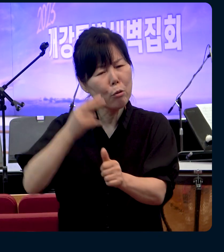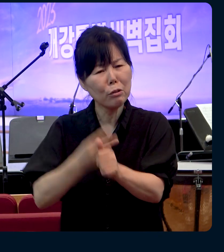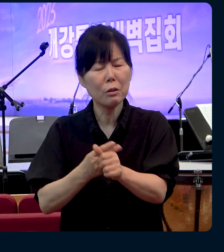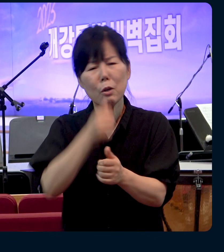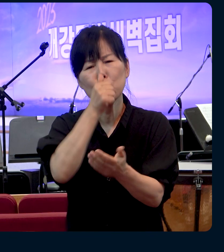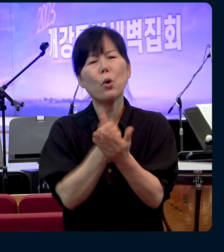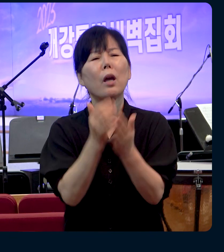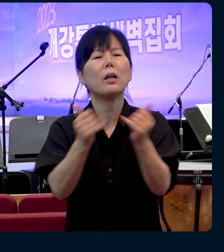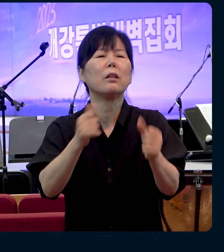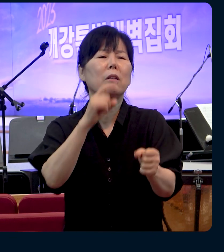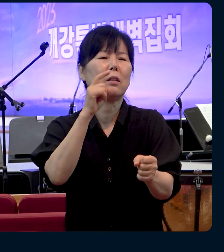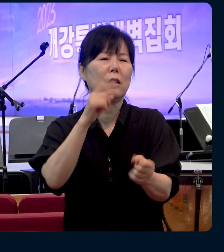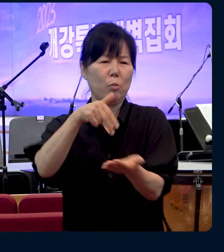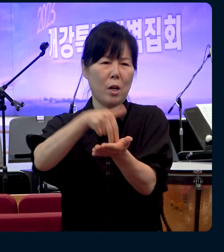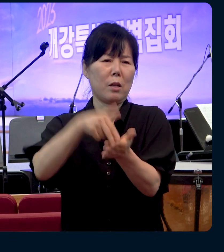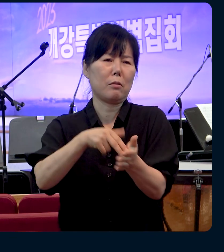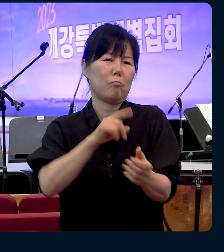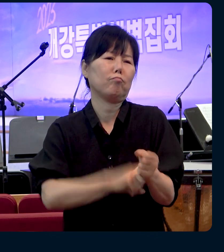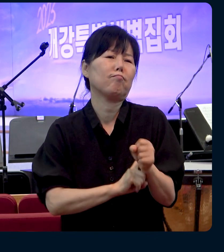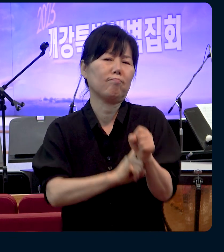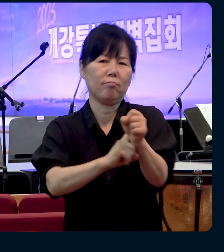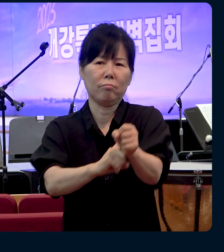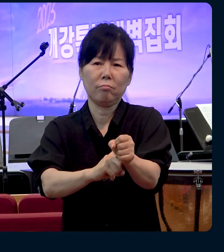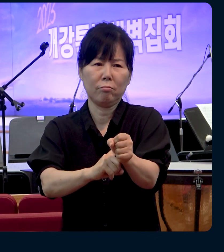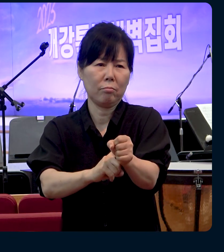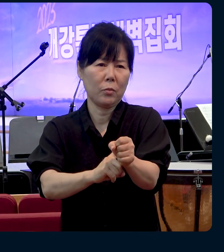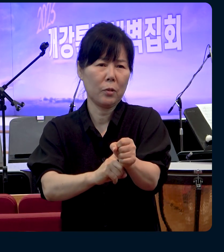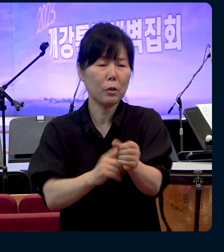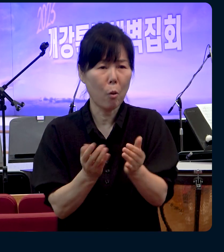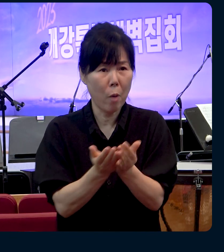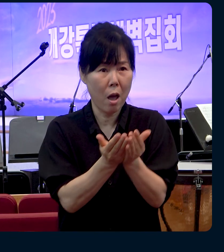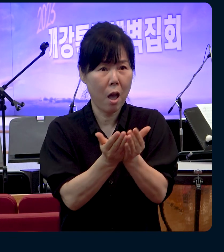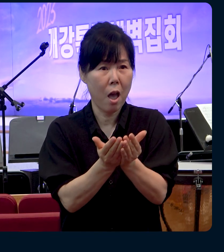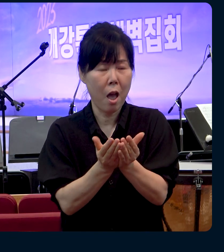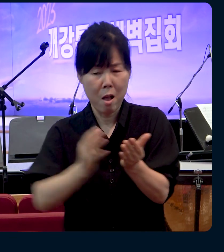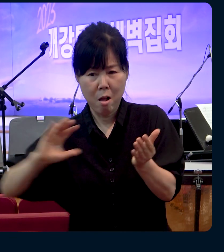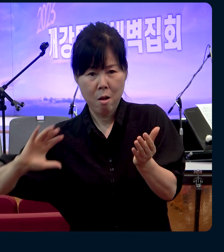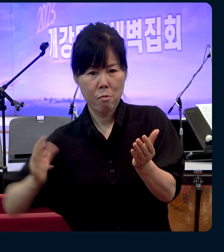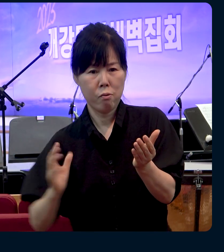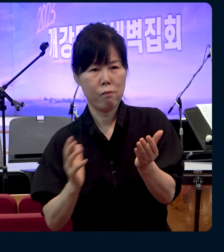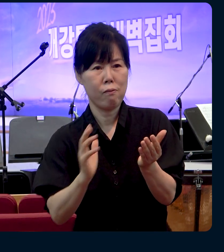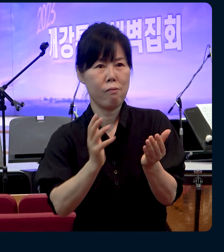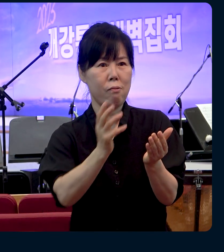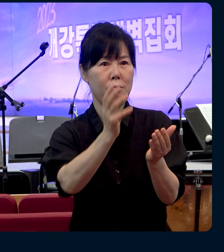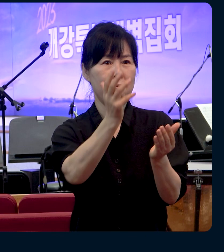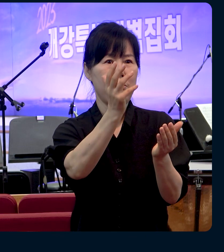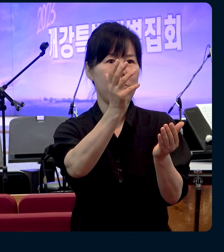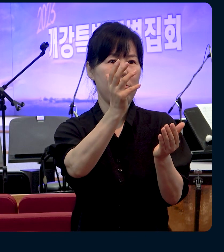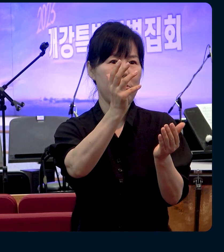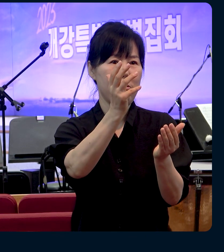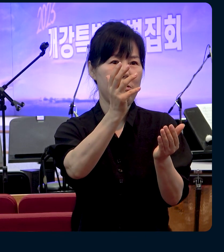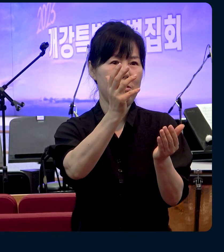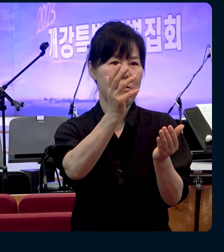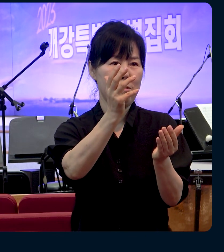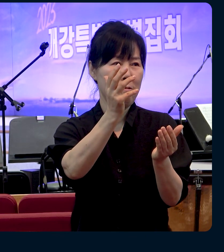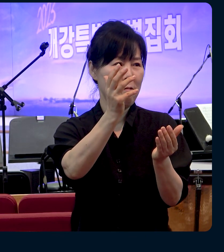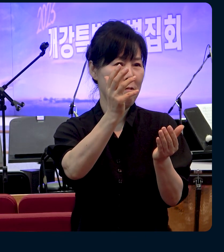끌려 들어간 게 누구예요? 바울 아닙니까? 근데 그 배가 유라굴로 광풍을